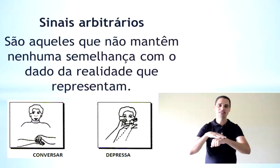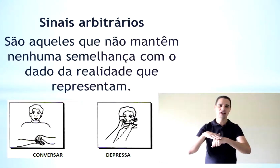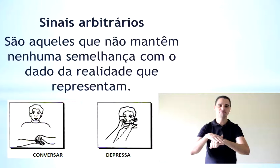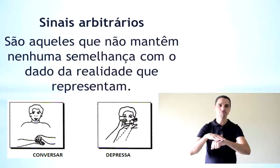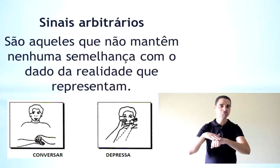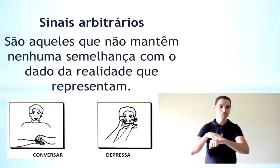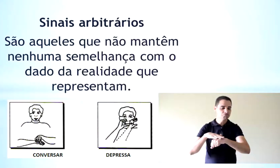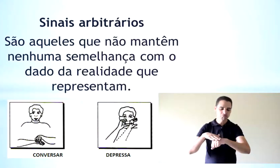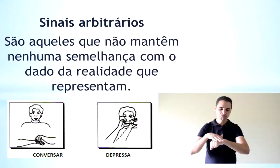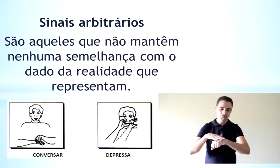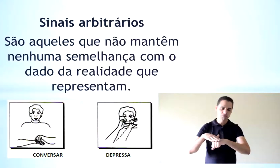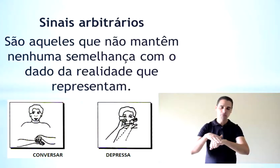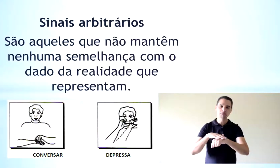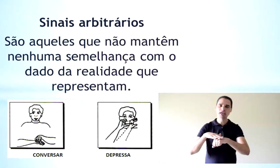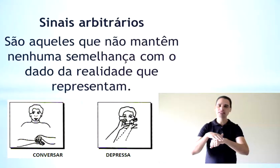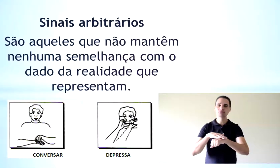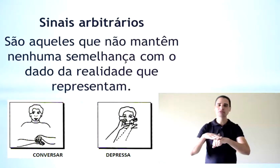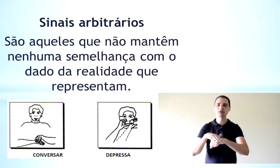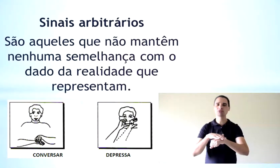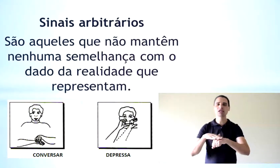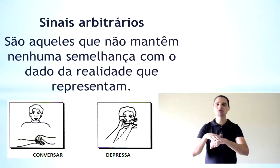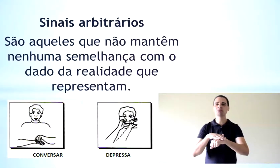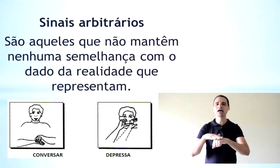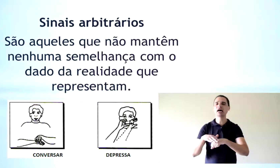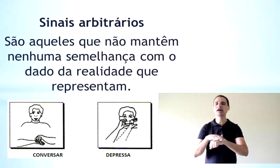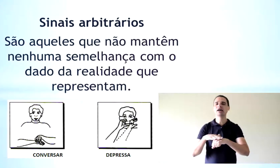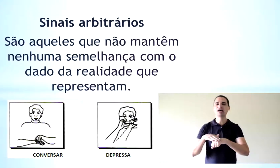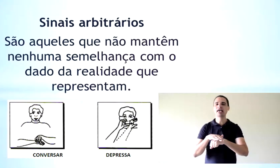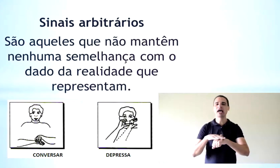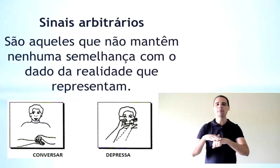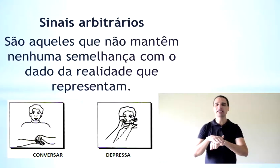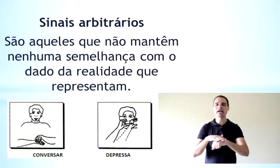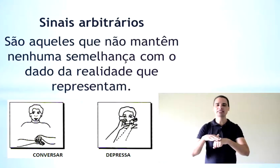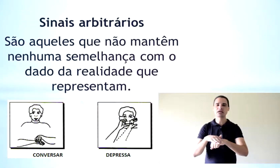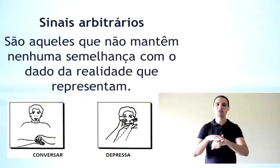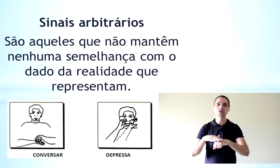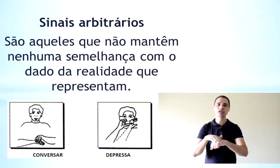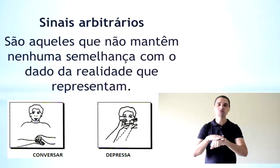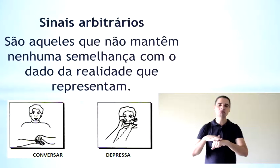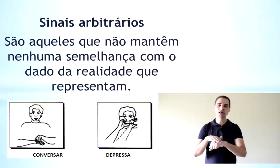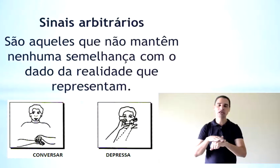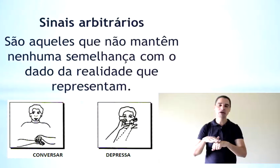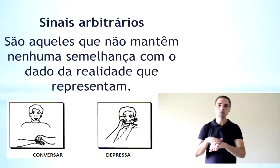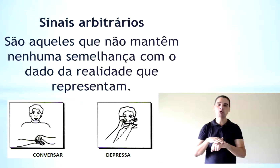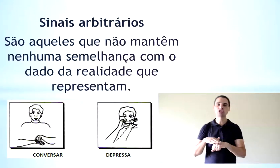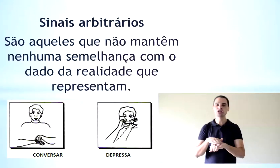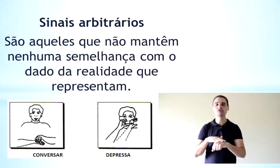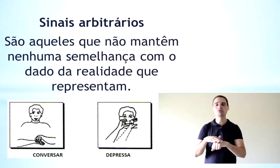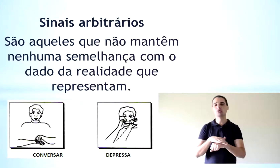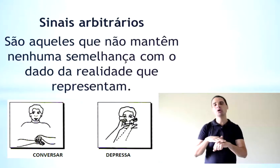Conversar. Mas não temos nenhuma aplicação ou nenhum motivo porque